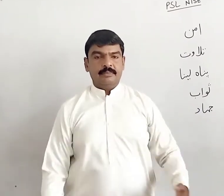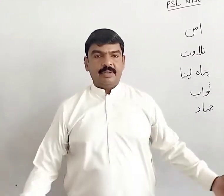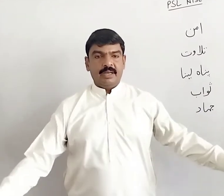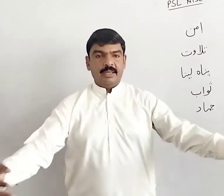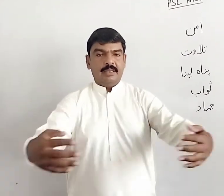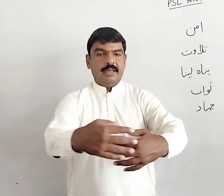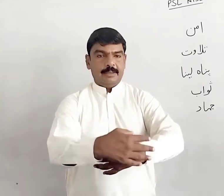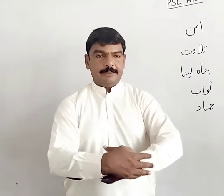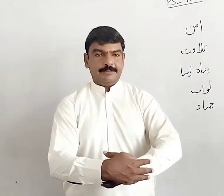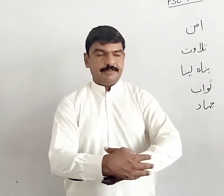پناہ لینا،